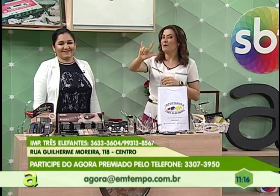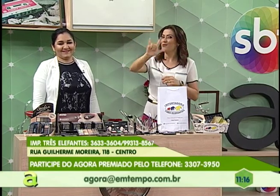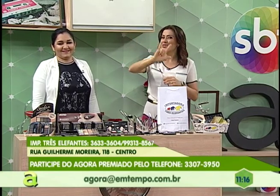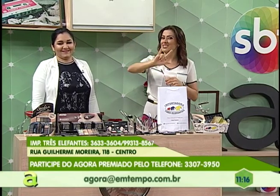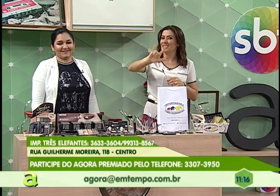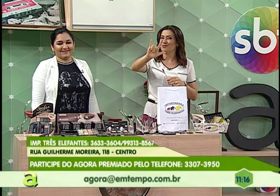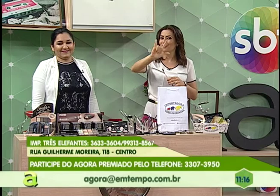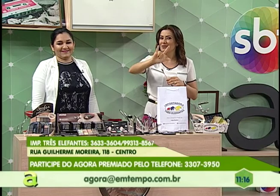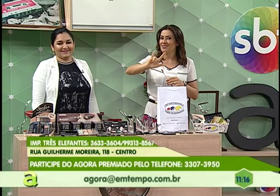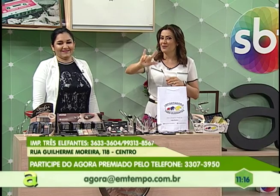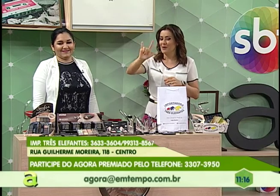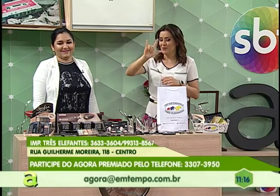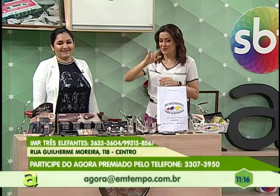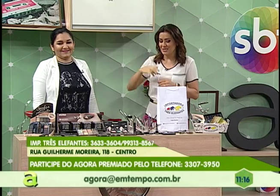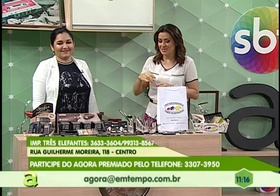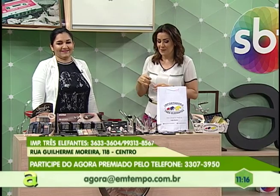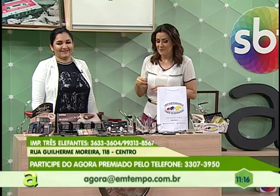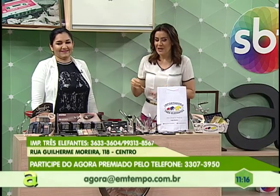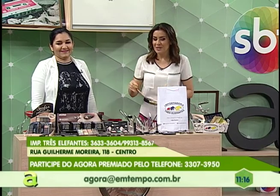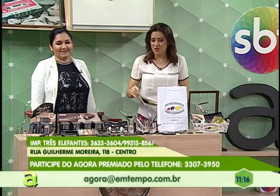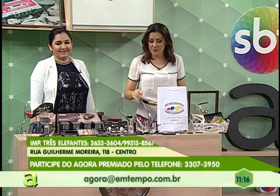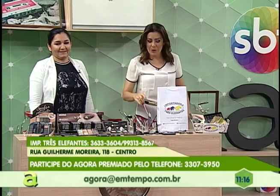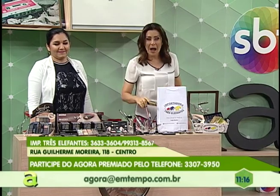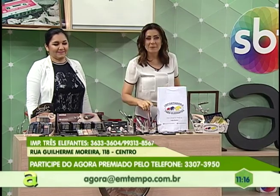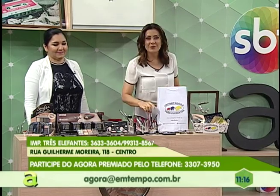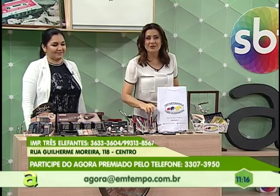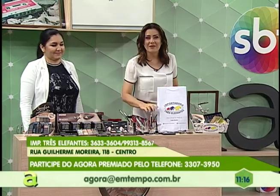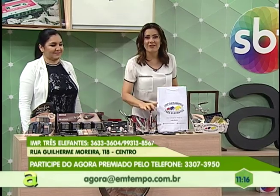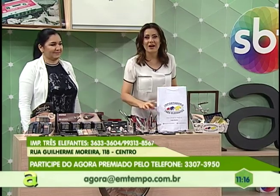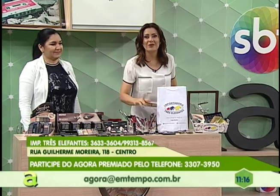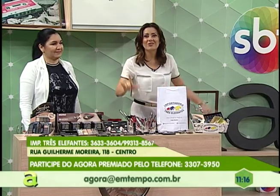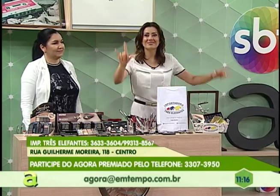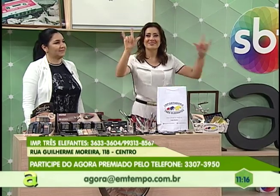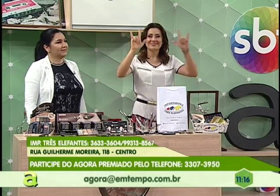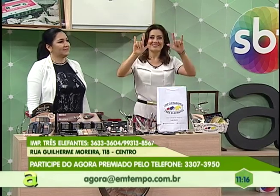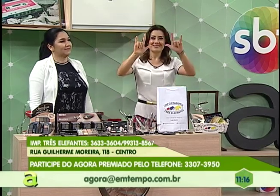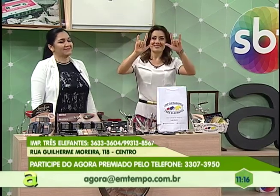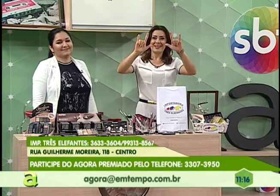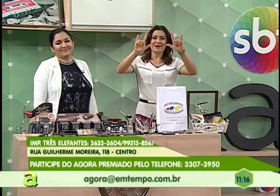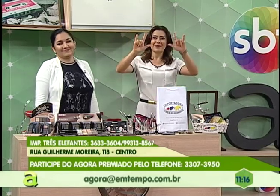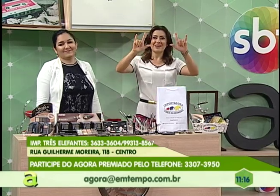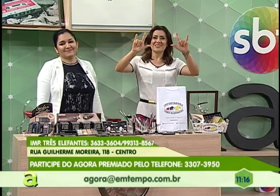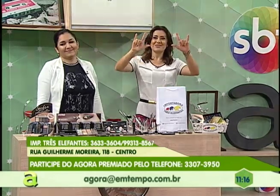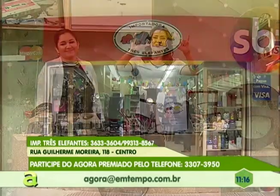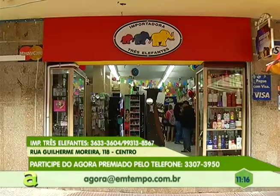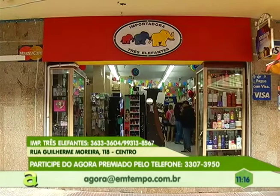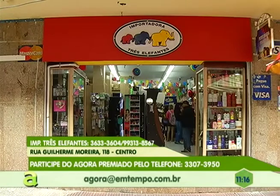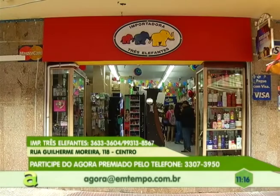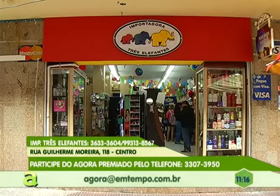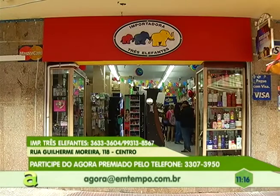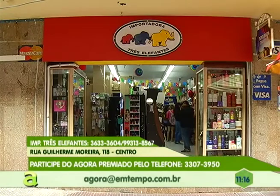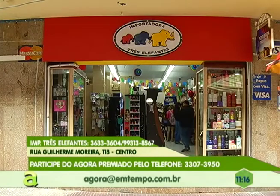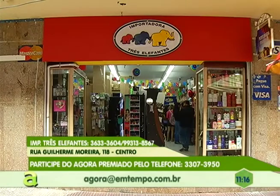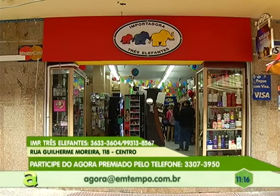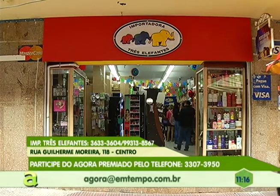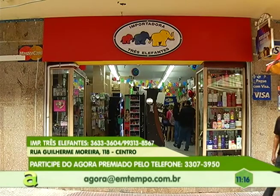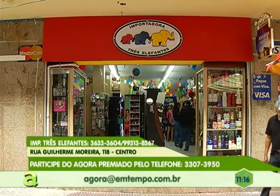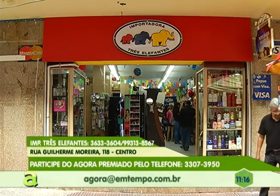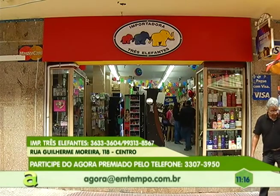mais vou esquecer, viu? Nunca mais vou esquecer. A gente vai para um rápido intervalo. Daqui a pouco a gente está de volta. Faz aí, Jeane. Te